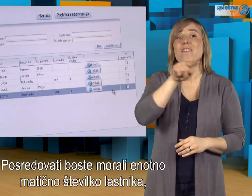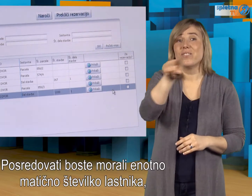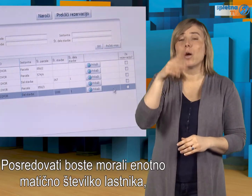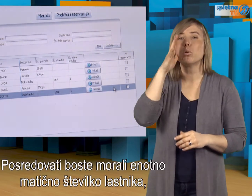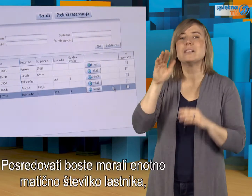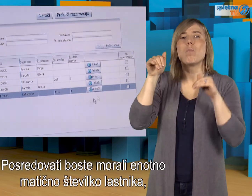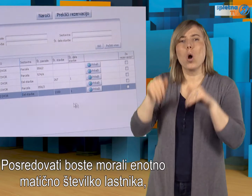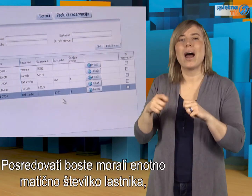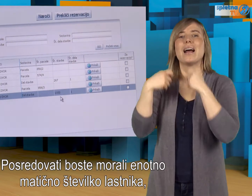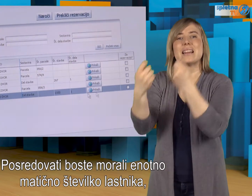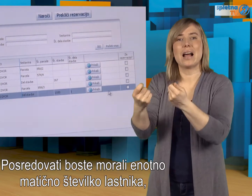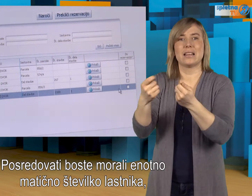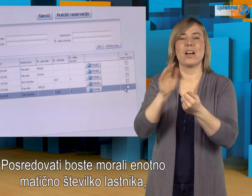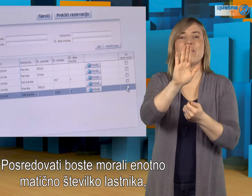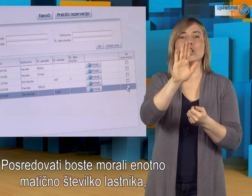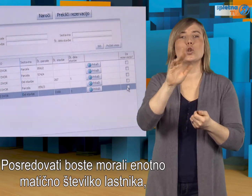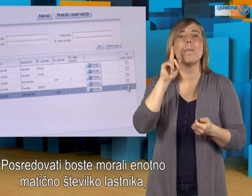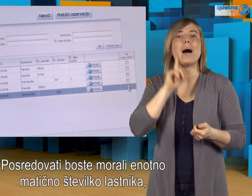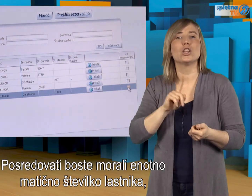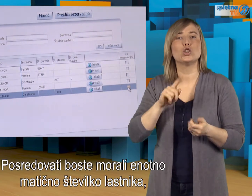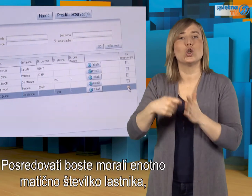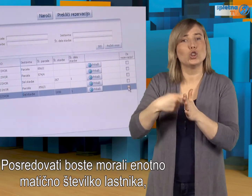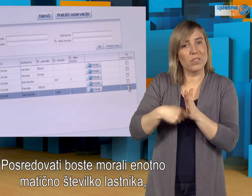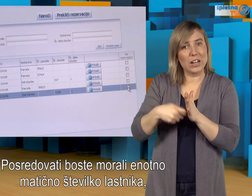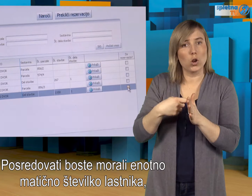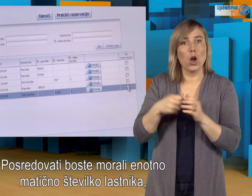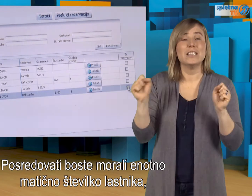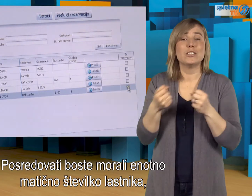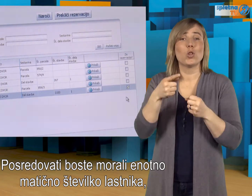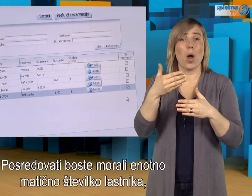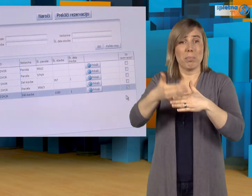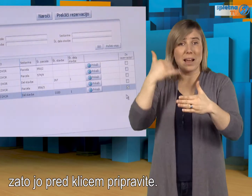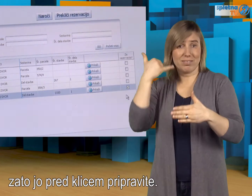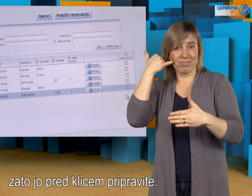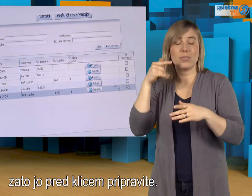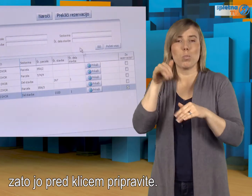Posredovati boste morali enotno matično številko lastnika, zato jo pred klicem pripravite.